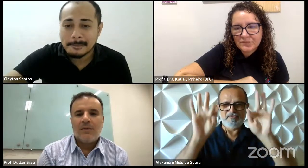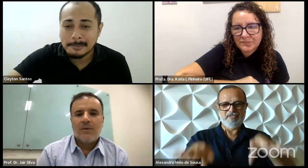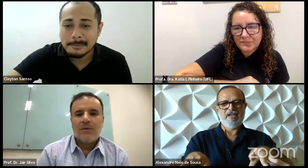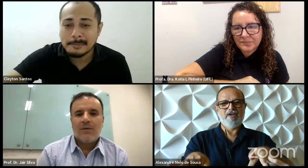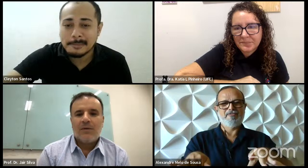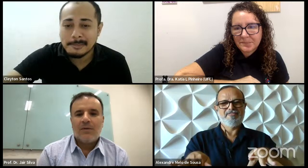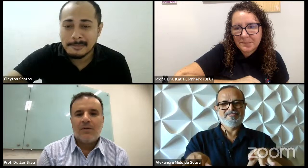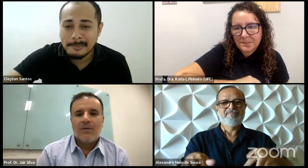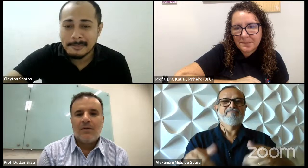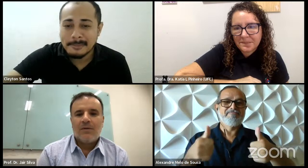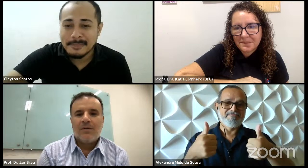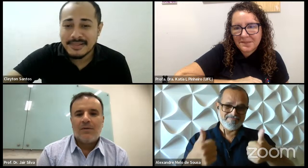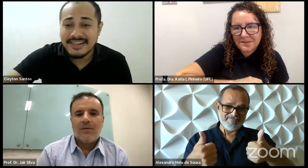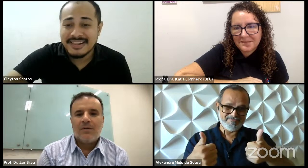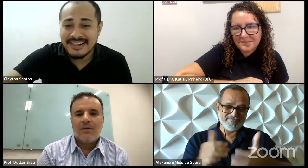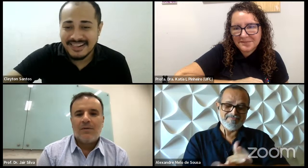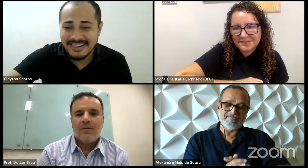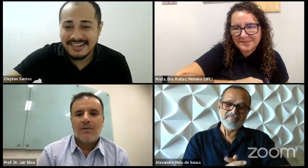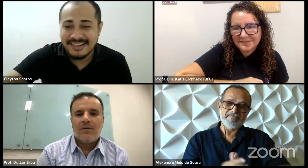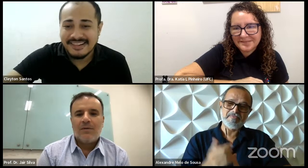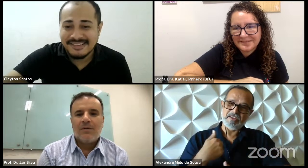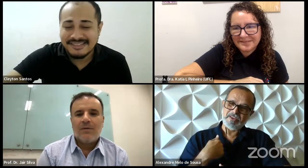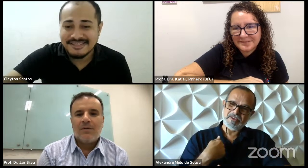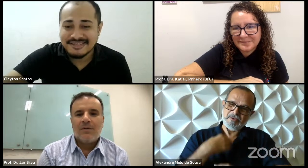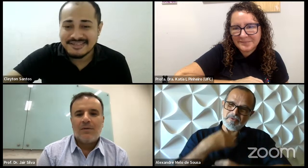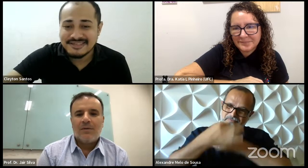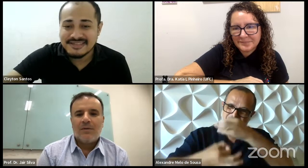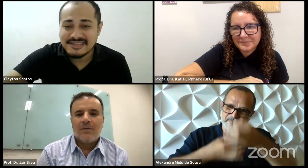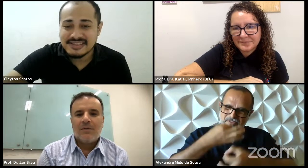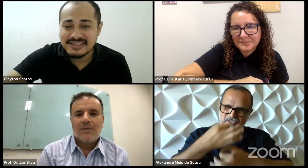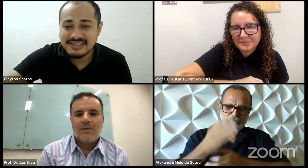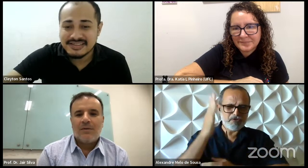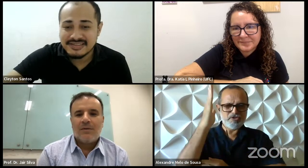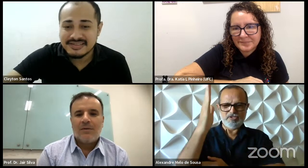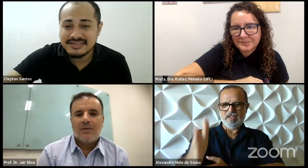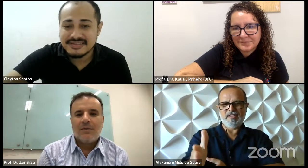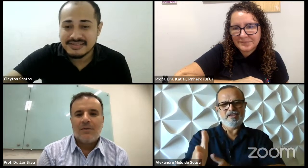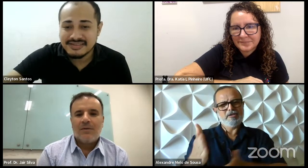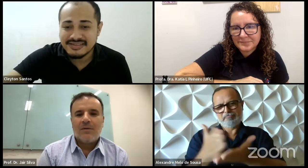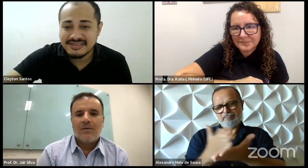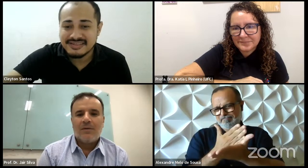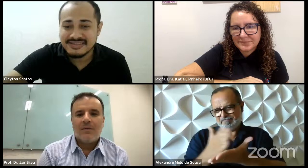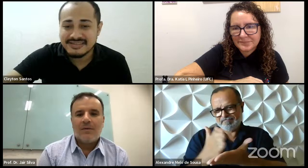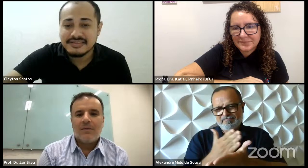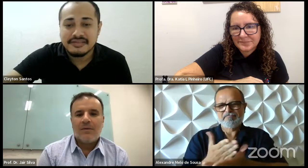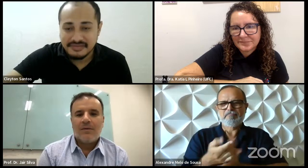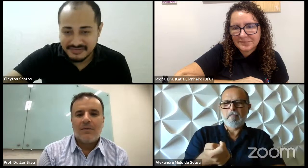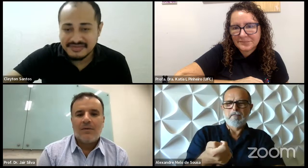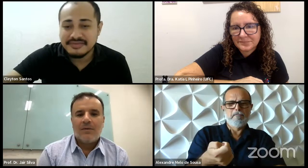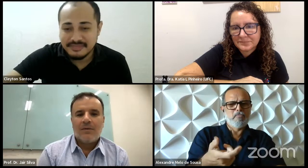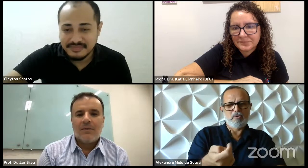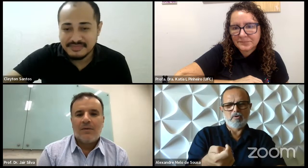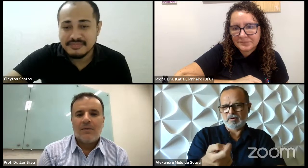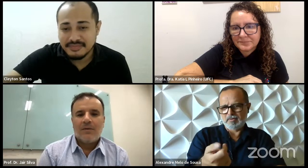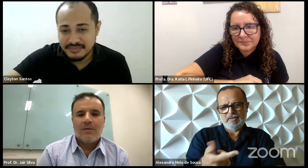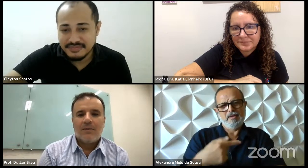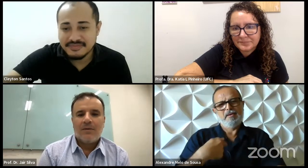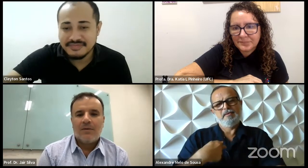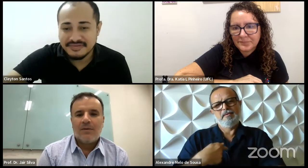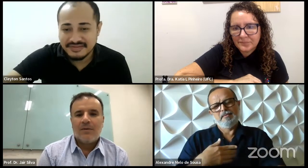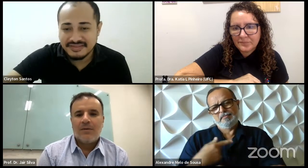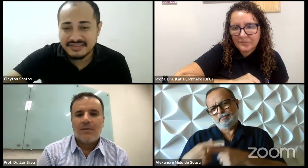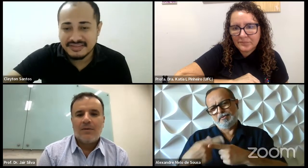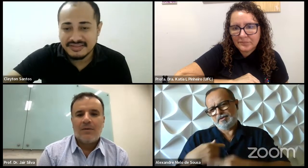durante todo o processo, e hoje é o dia realmente da análise, né? Do momento final do trabalho, já dei algumas opiniões